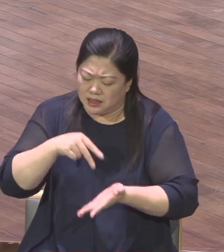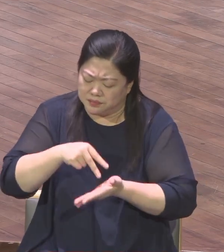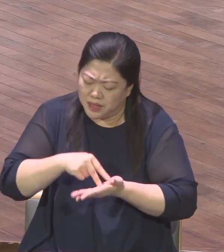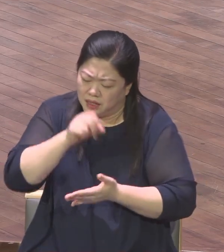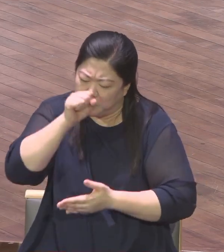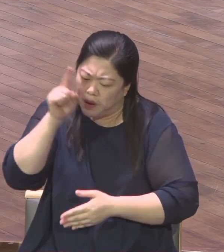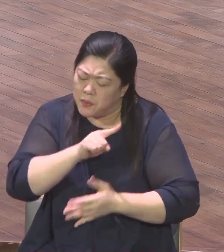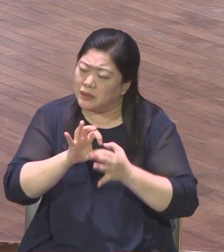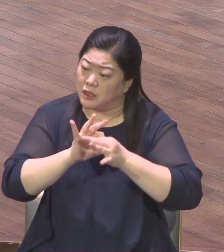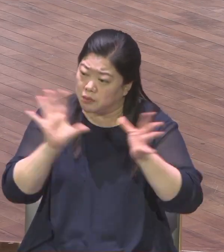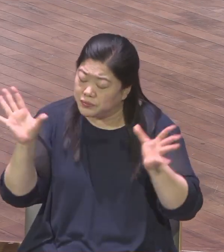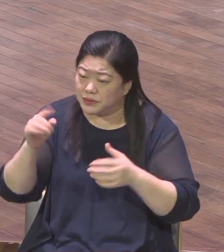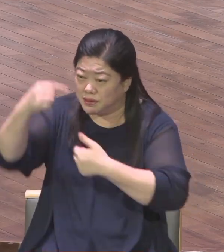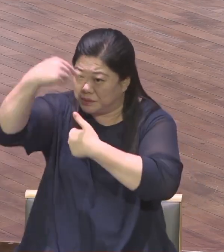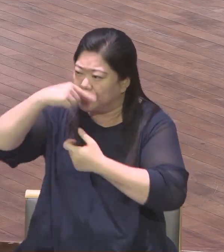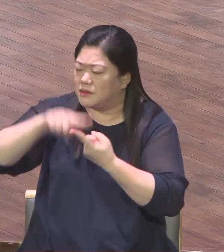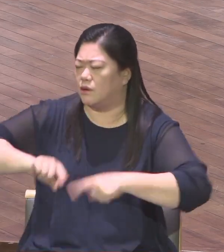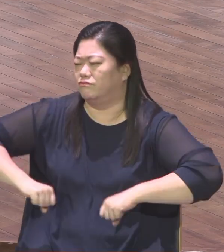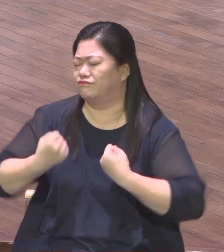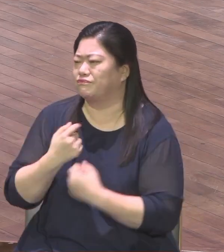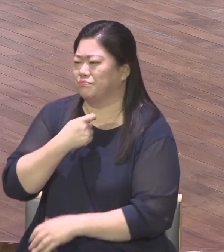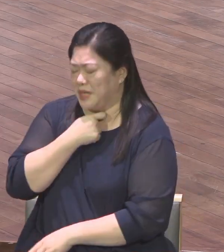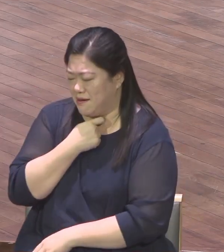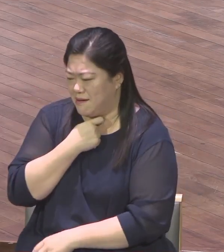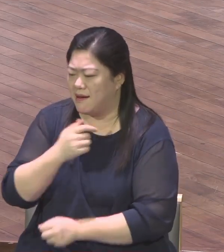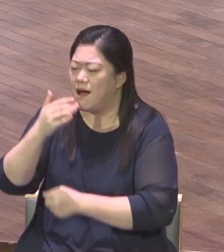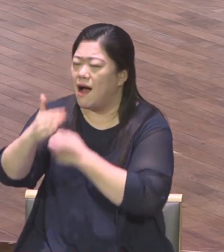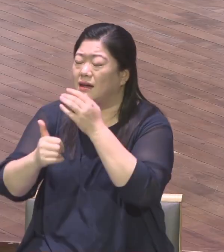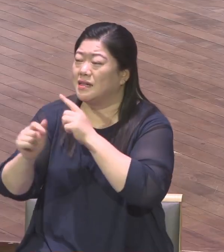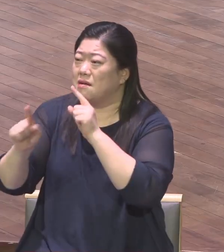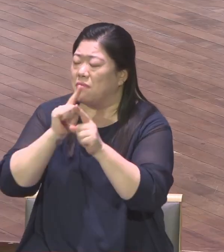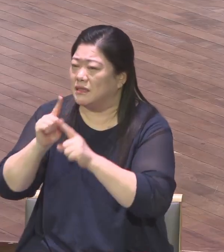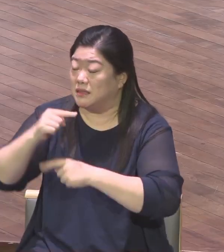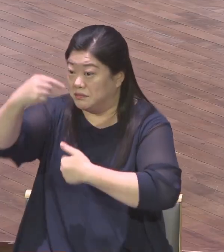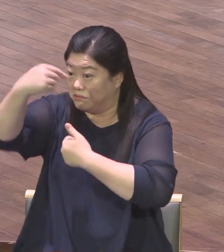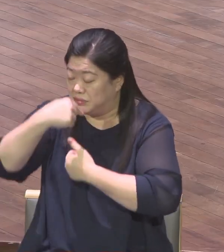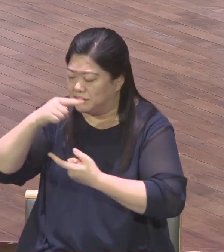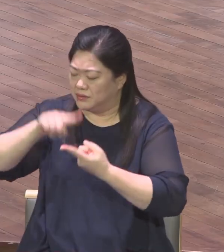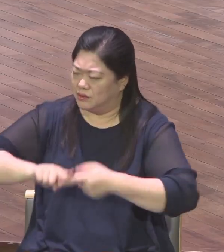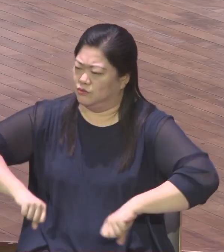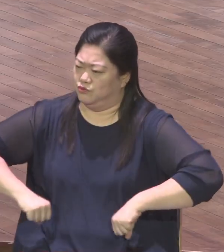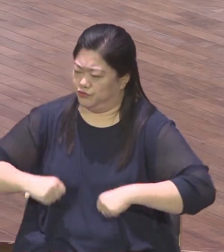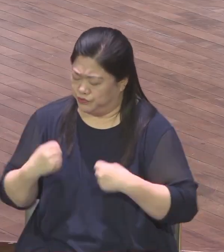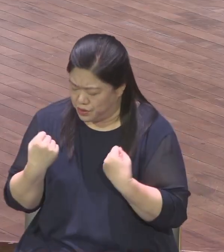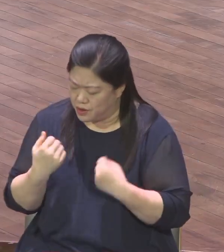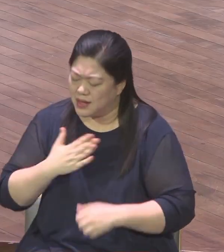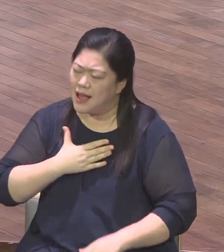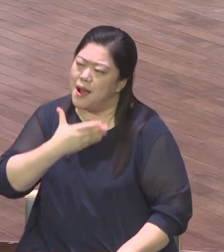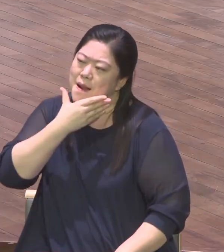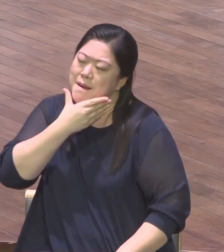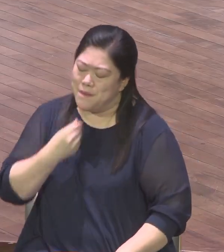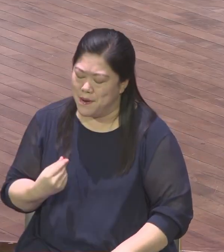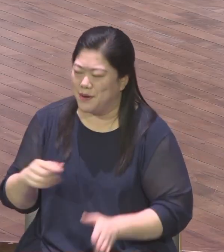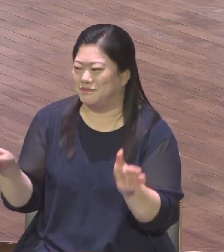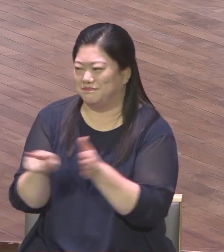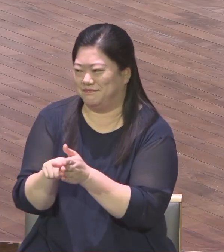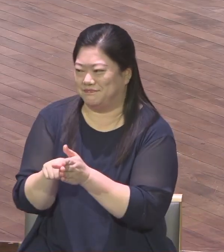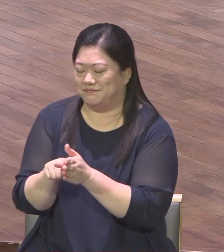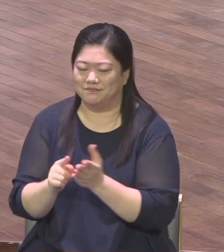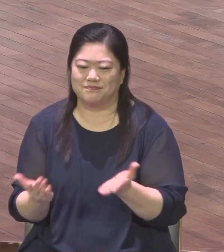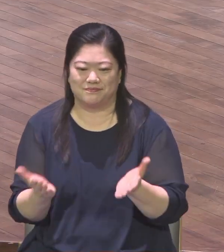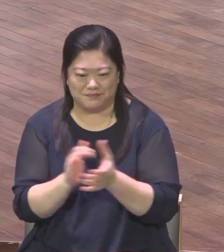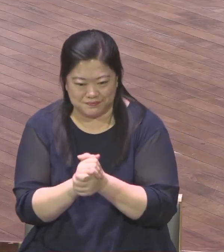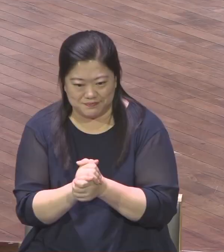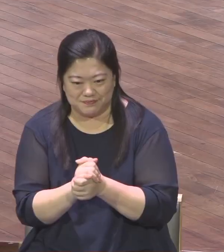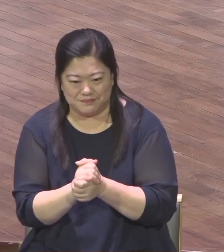순종하려 함이라. 우리가 우리 하나님 여호와의 목소리를 순종하면 우리에게 복이 있으리라